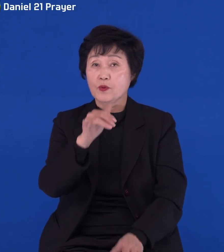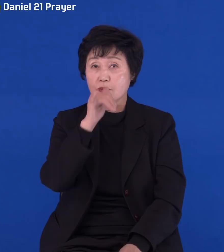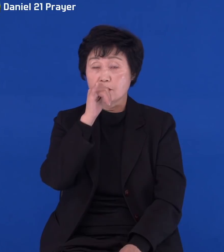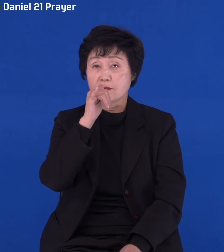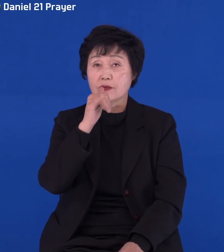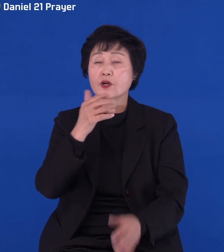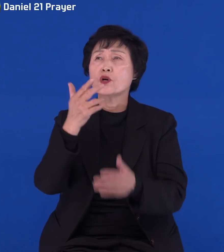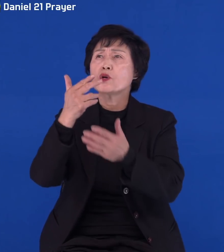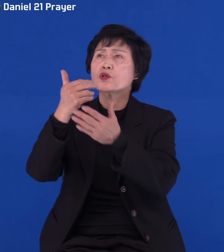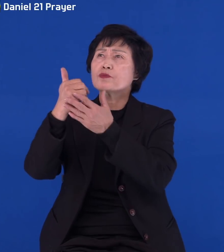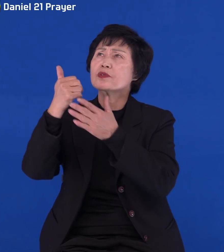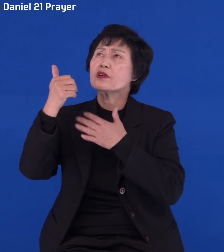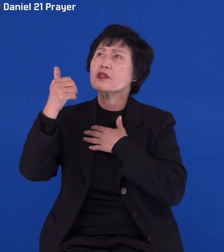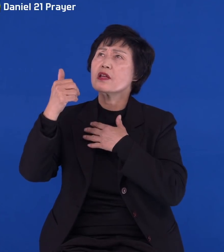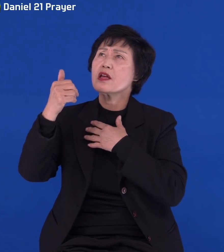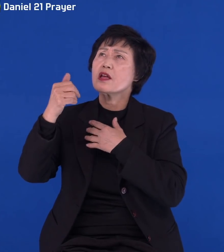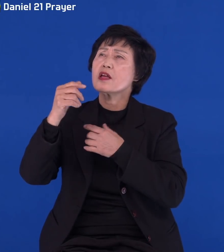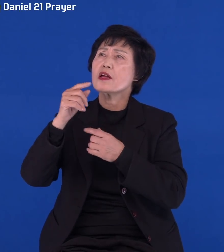주님께서 제게 이런 마음 주셨어요.